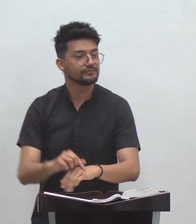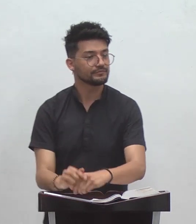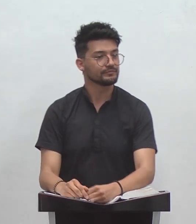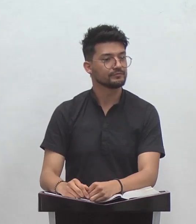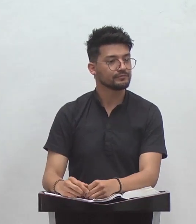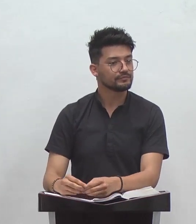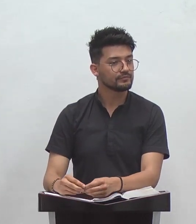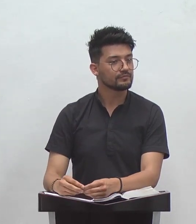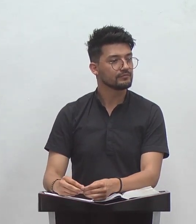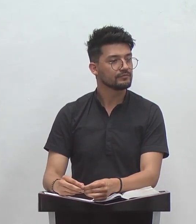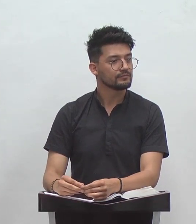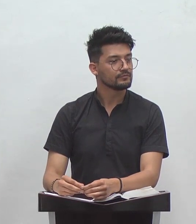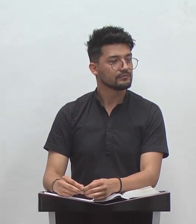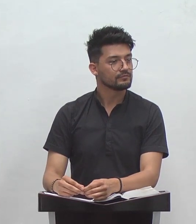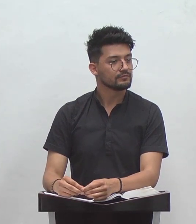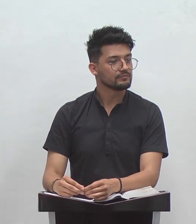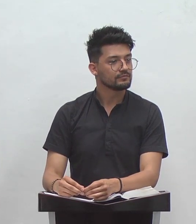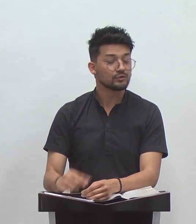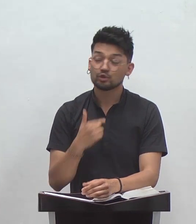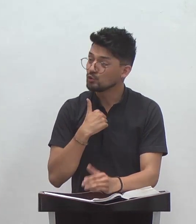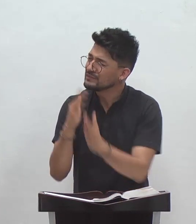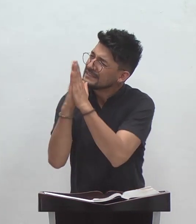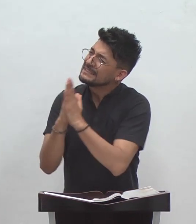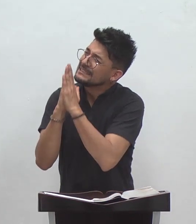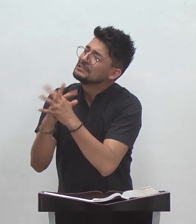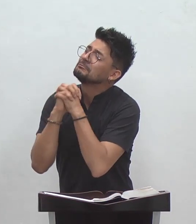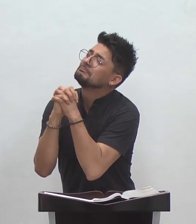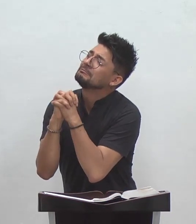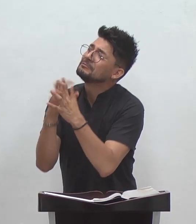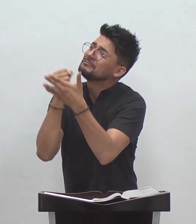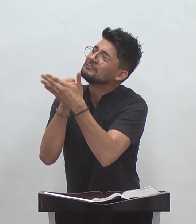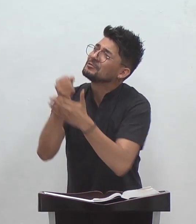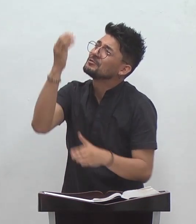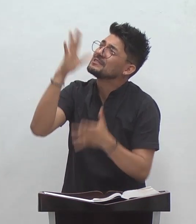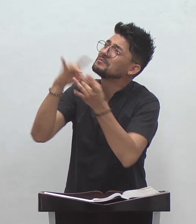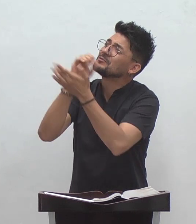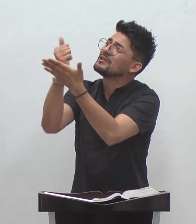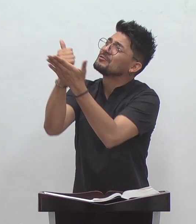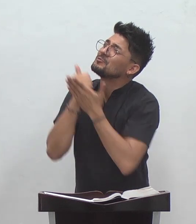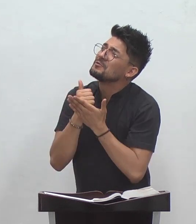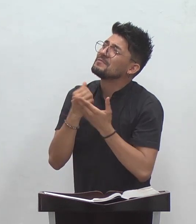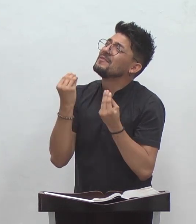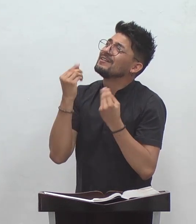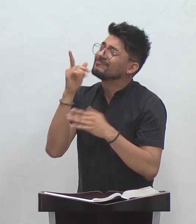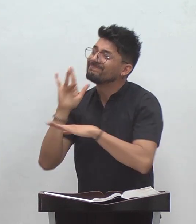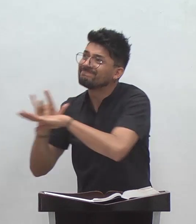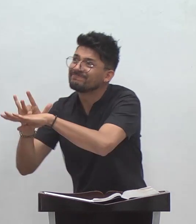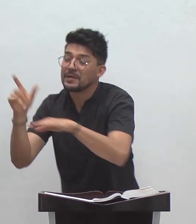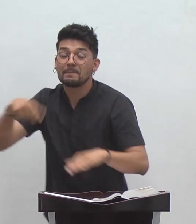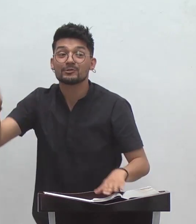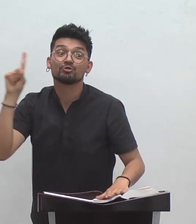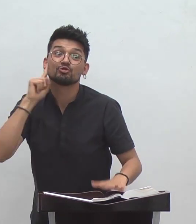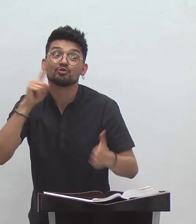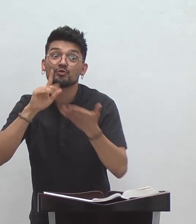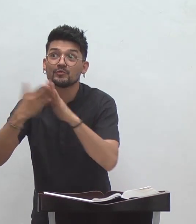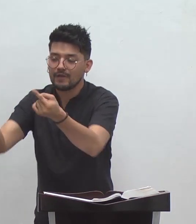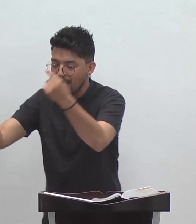¿Cuándo evangelizaremos la comunidad sorda? Yo le he rogado y le he dicho, Señor Espíritu Santo, ayúdame para que